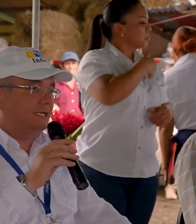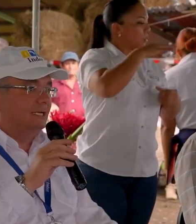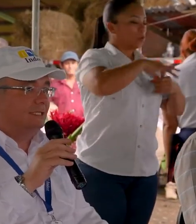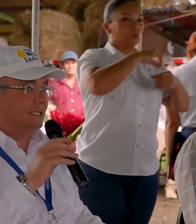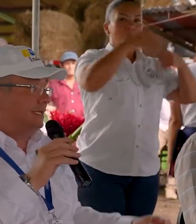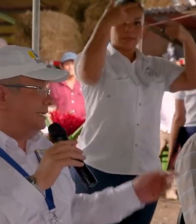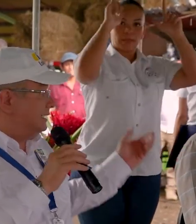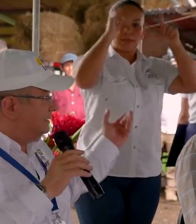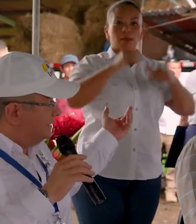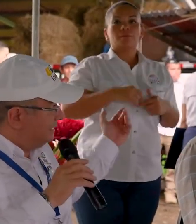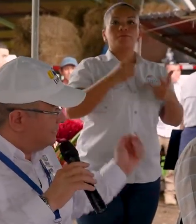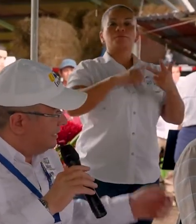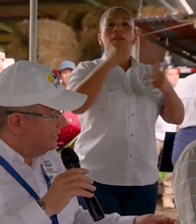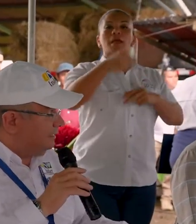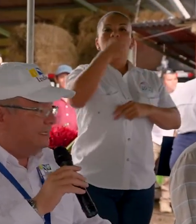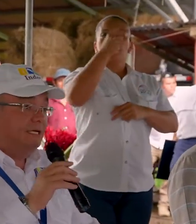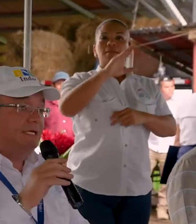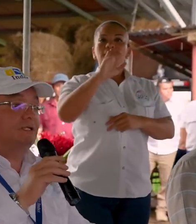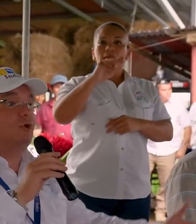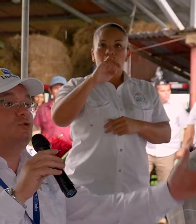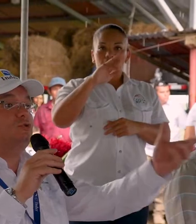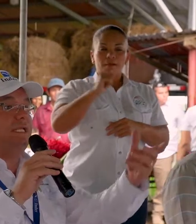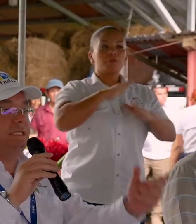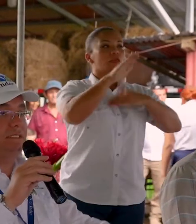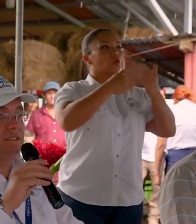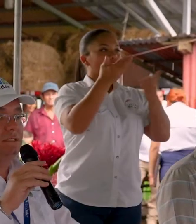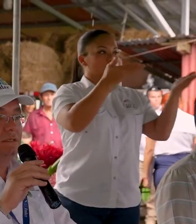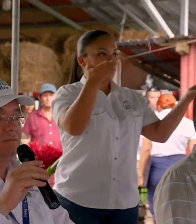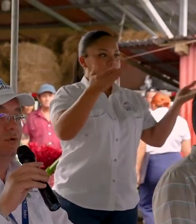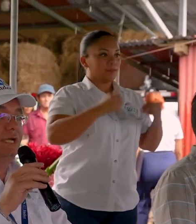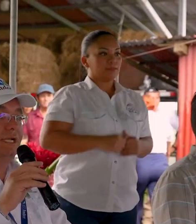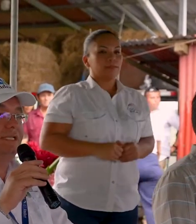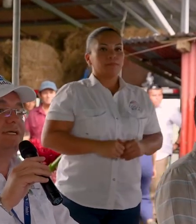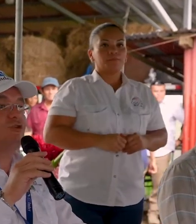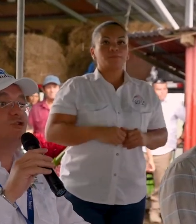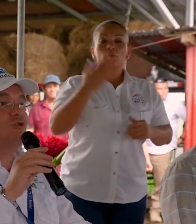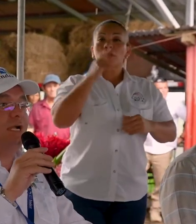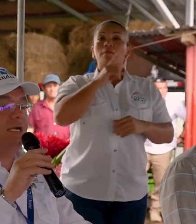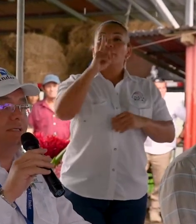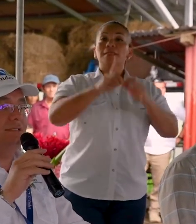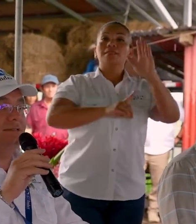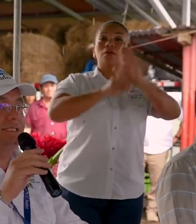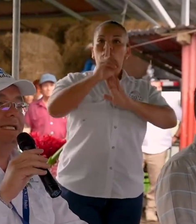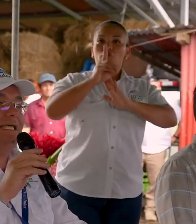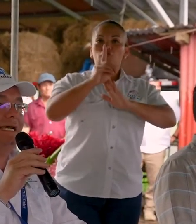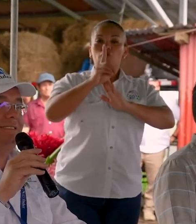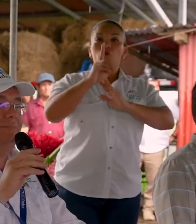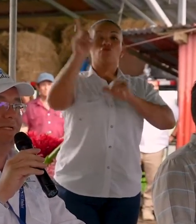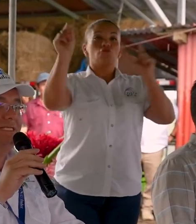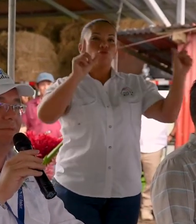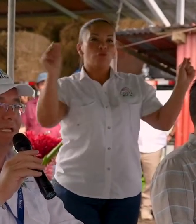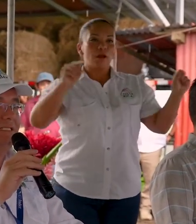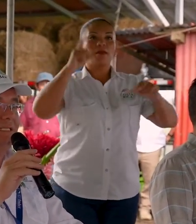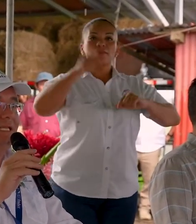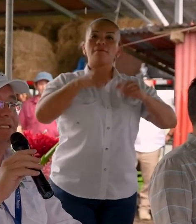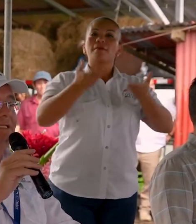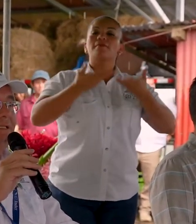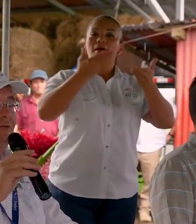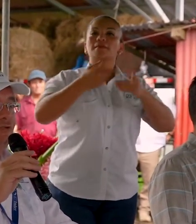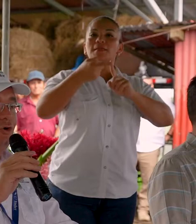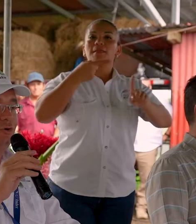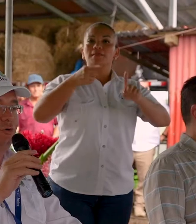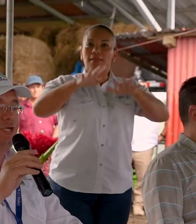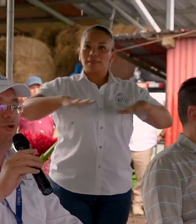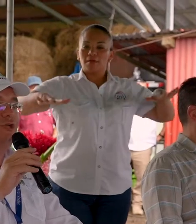Ganadería, del gerente de Senara y de todos ustedes, porque el desarrollo rural tiene que darse precisamente desde